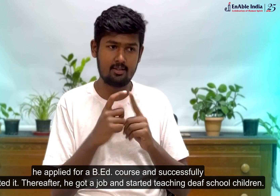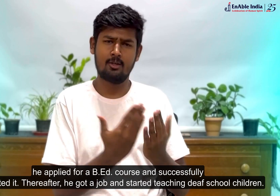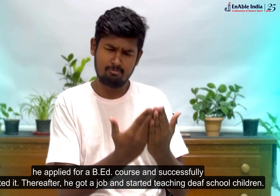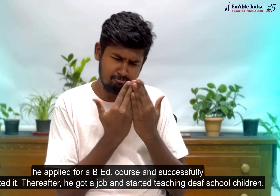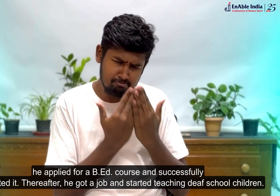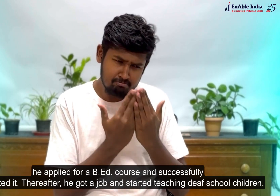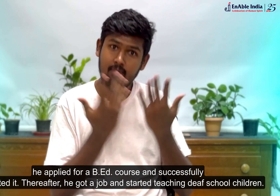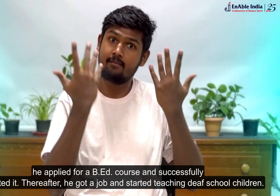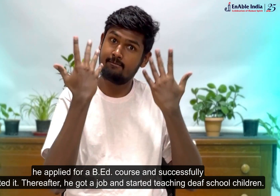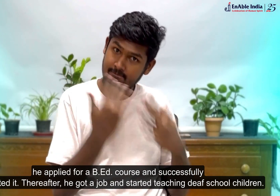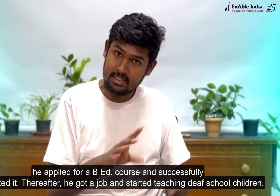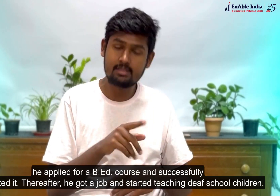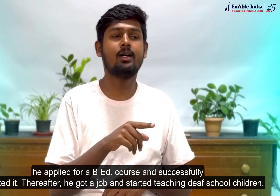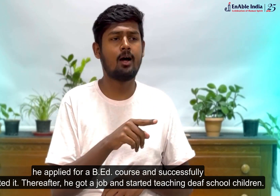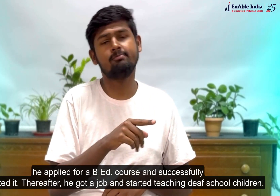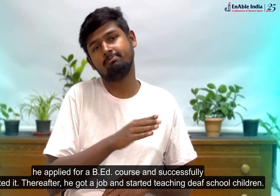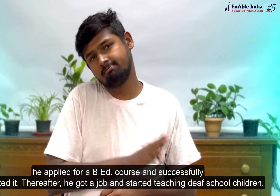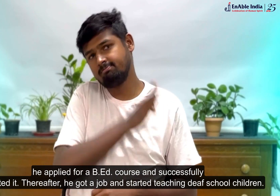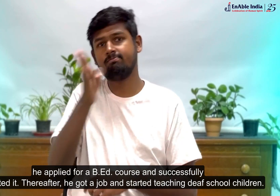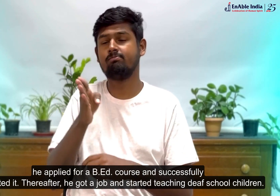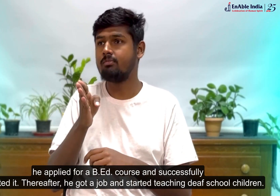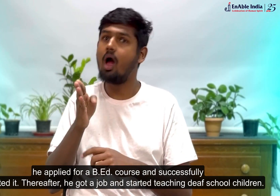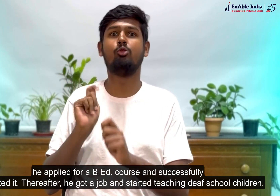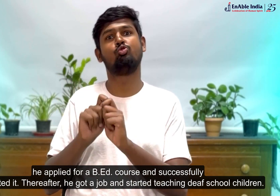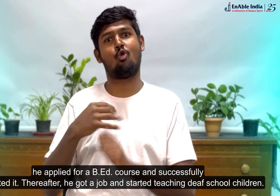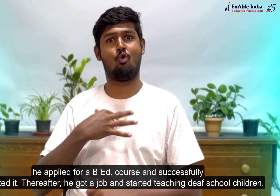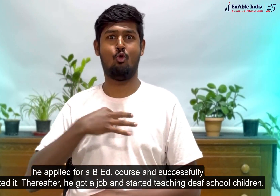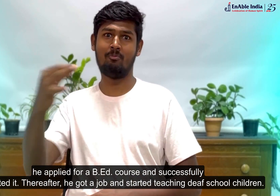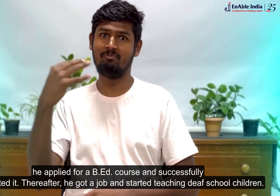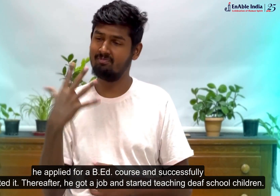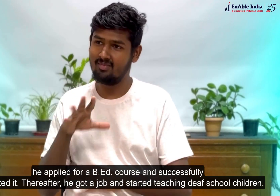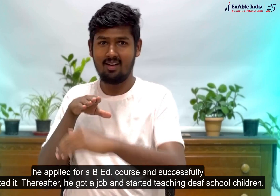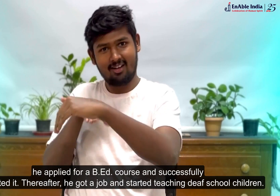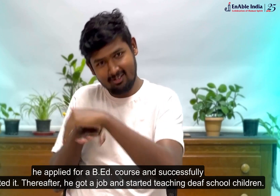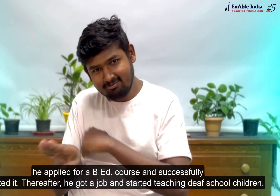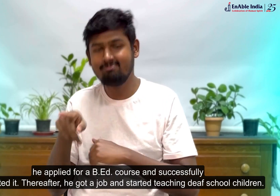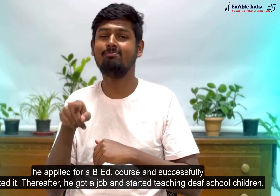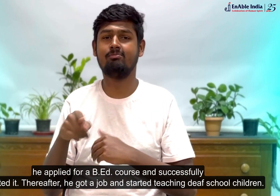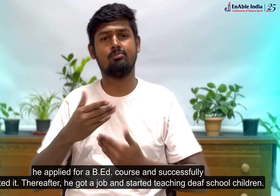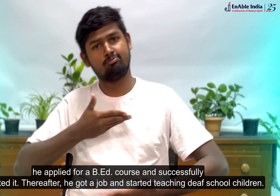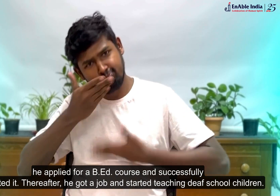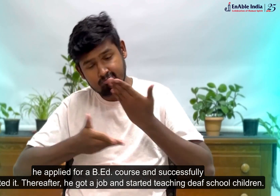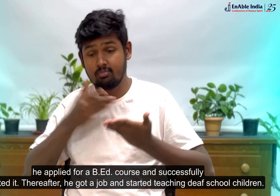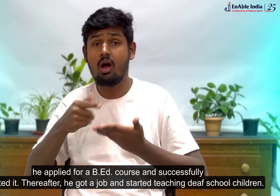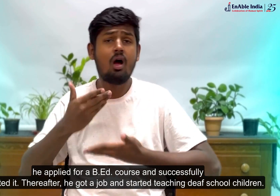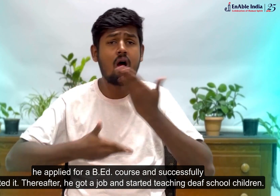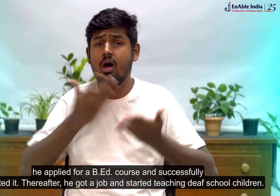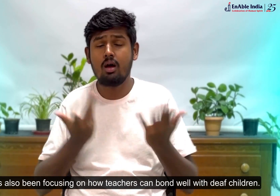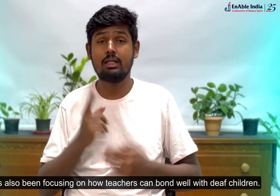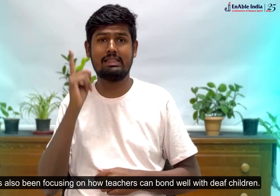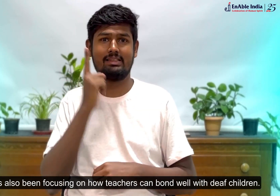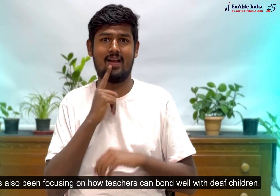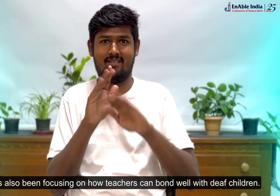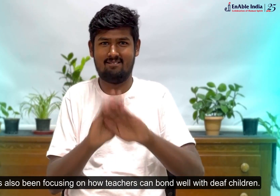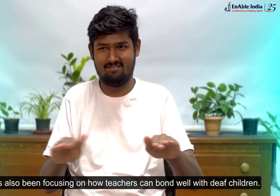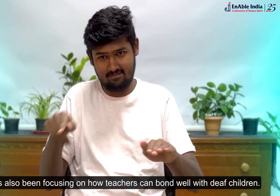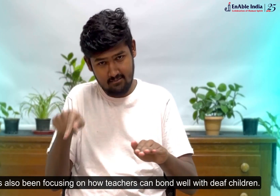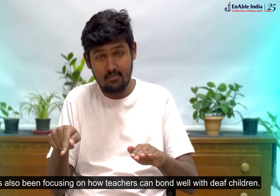और इसे सफलतापूर्वक पूरा किया। इसके बाद उन्हें नौकरी मिल गई और बधिर स्कूली बच्चों को पढ़ाना शुरू